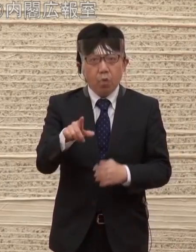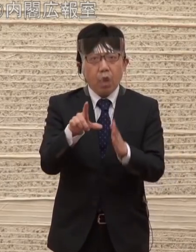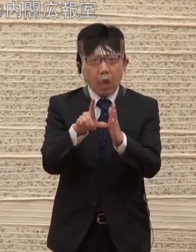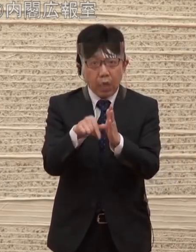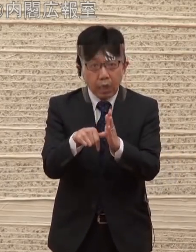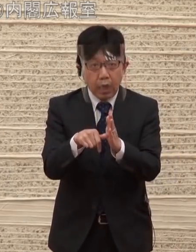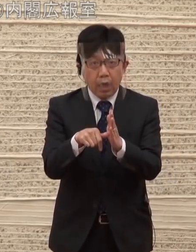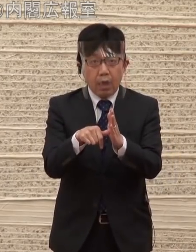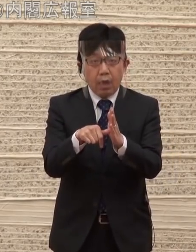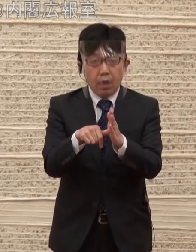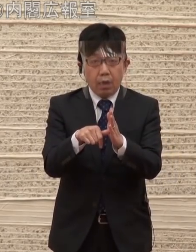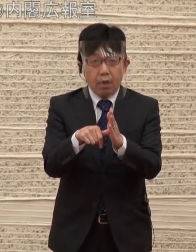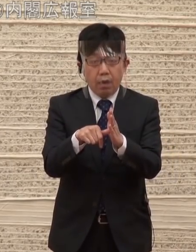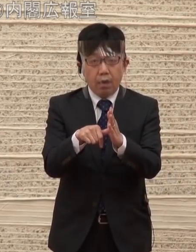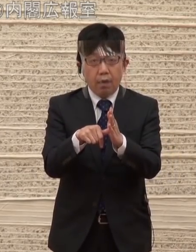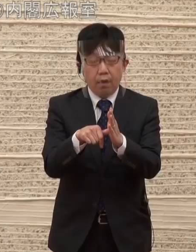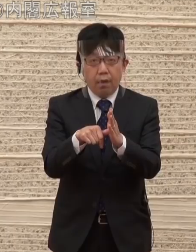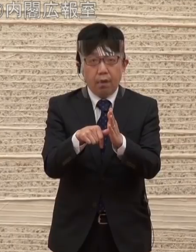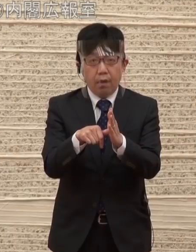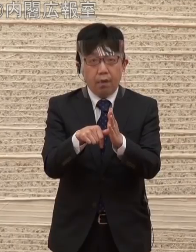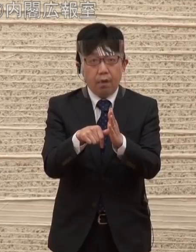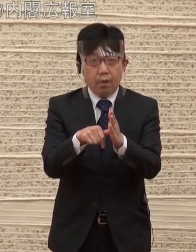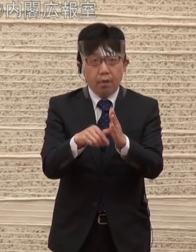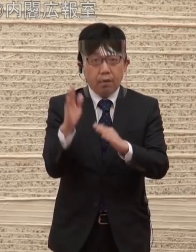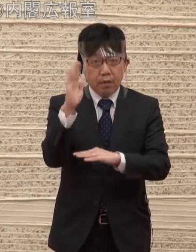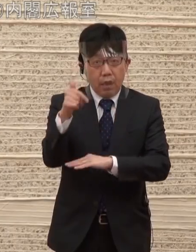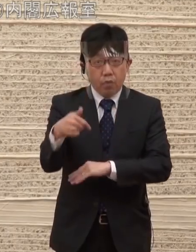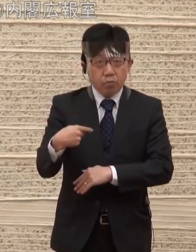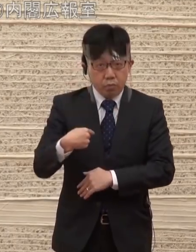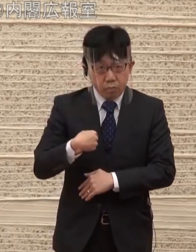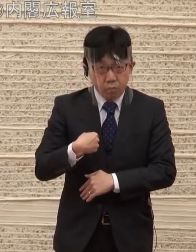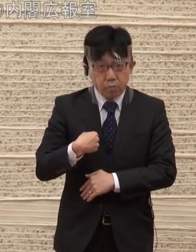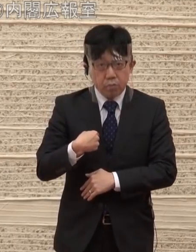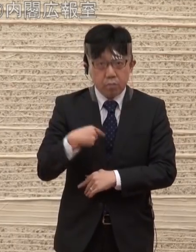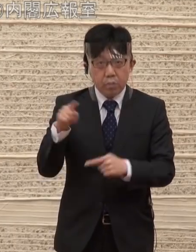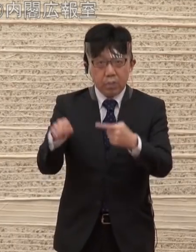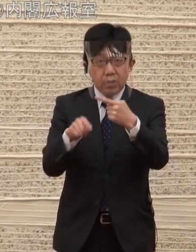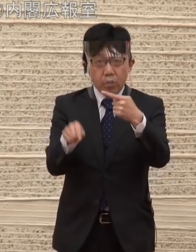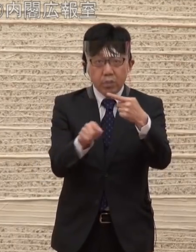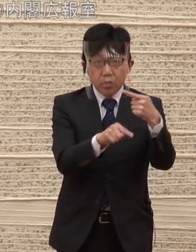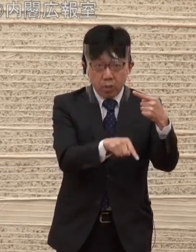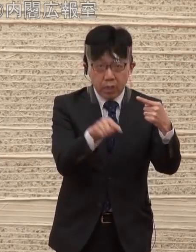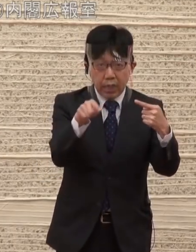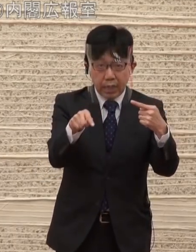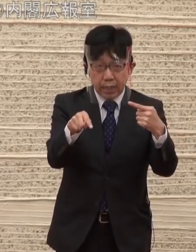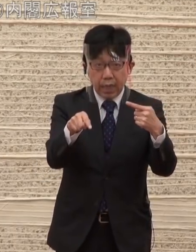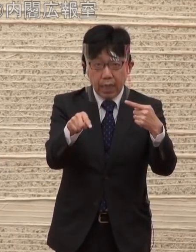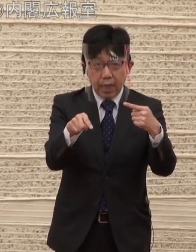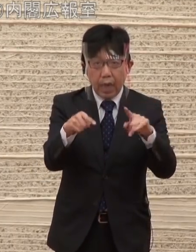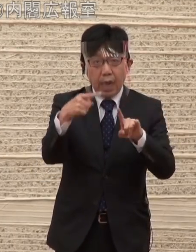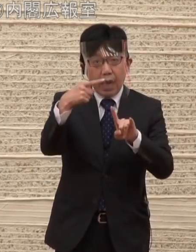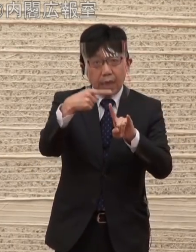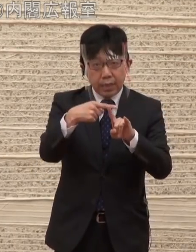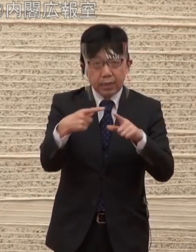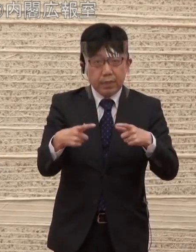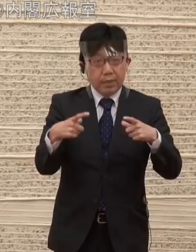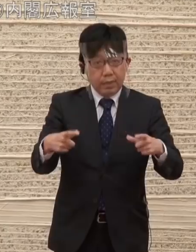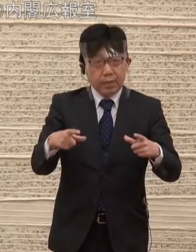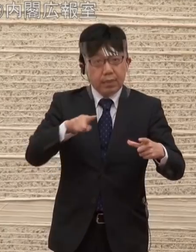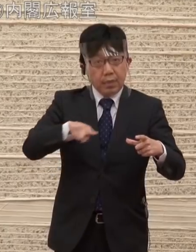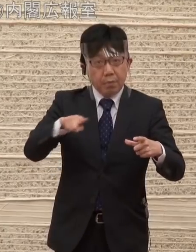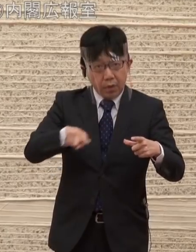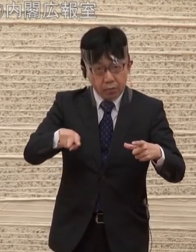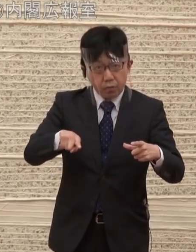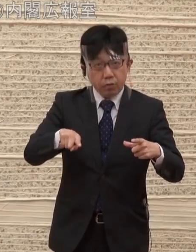おいてですね政府としてはもう一人一台の it 端末の整備の大幅なマイナーを